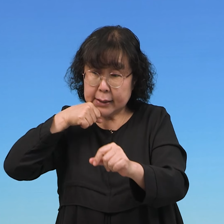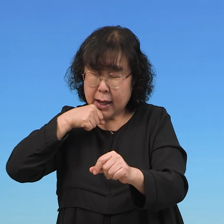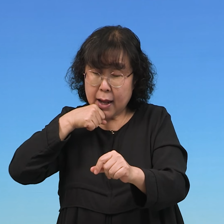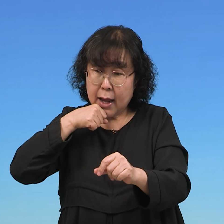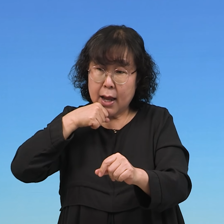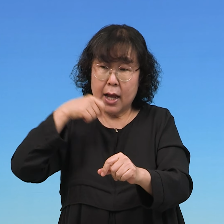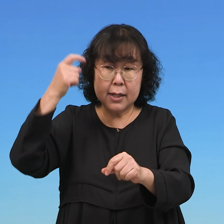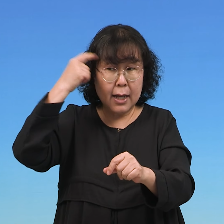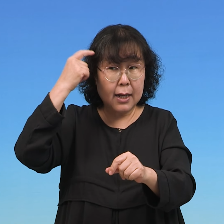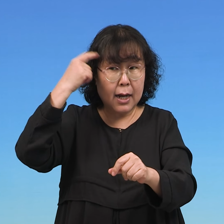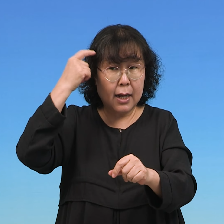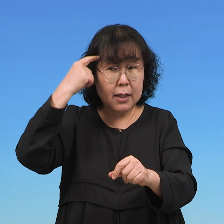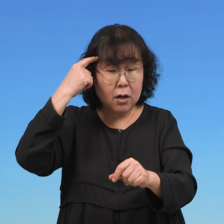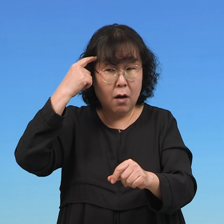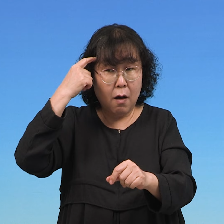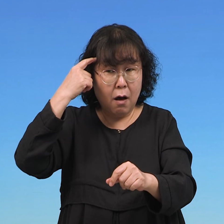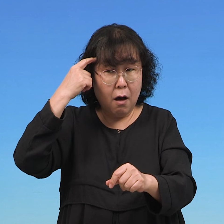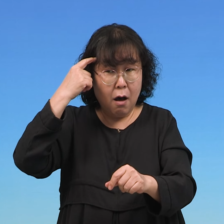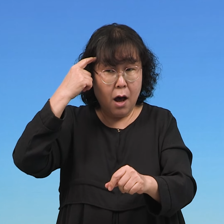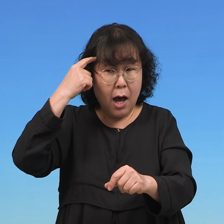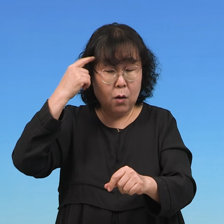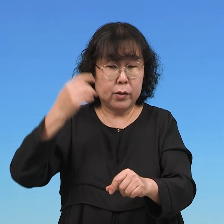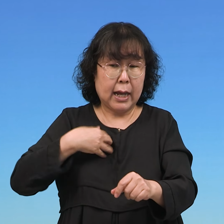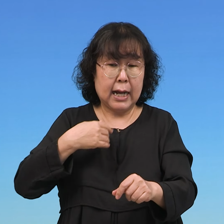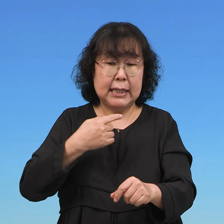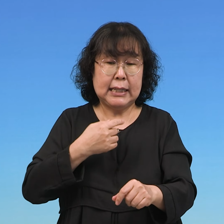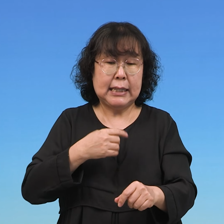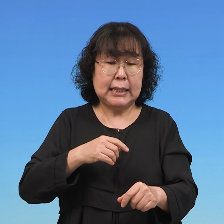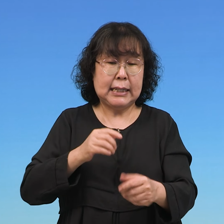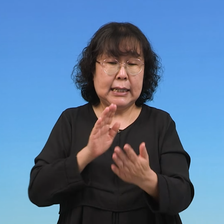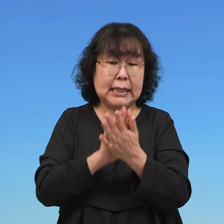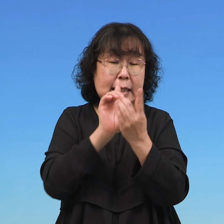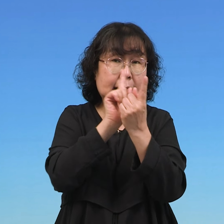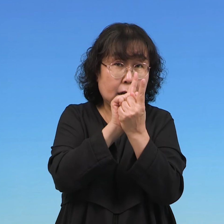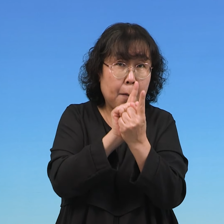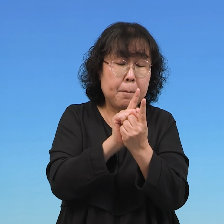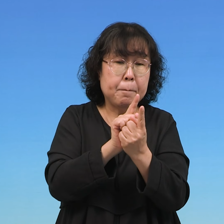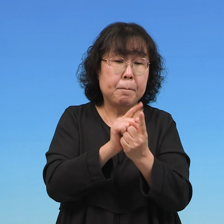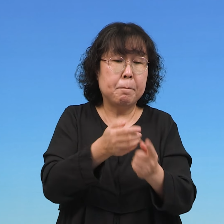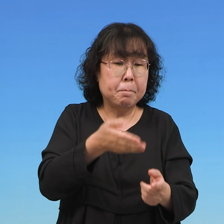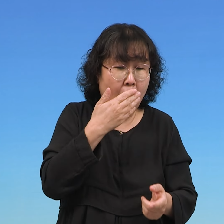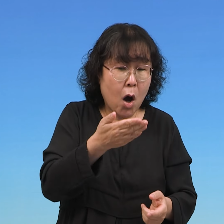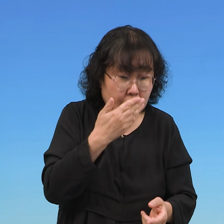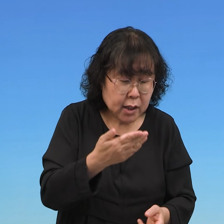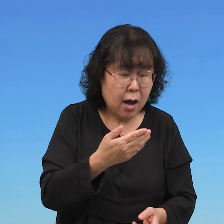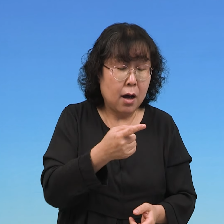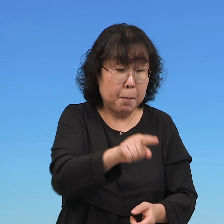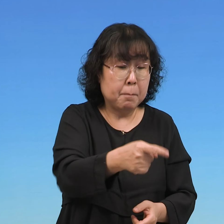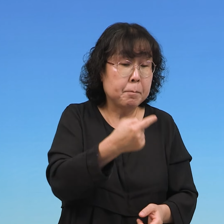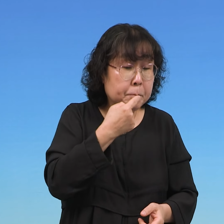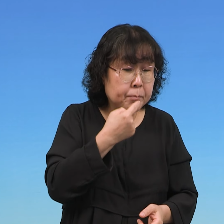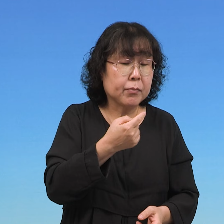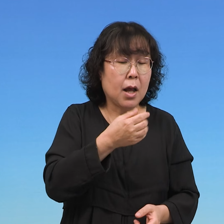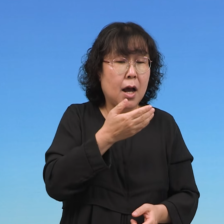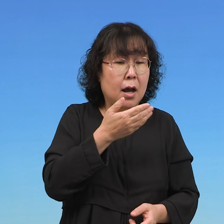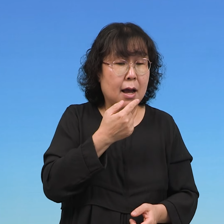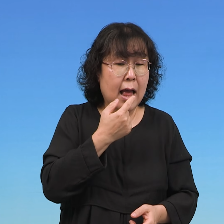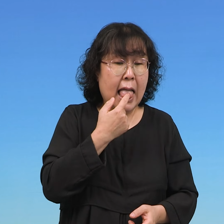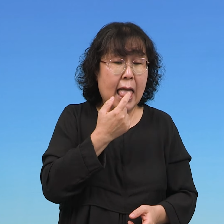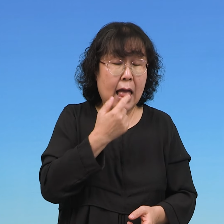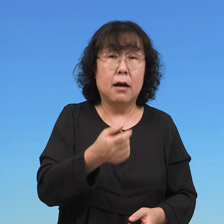하고요, 머리로 작동되는 거하고 맛을 보는 건 다른 이야기예요. 예수 믿으면 좋은